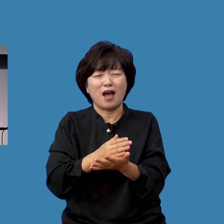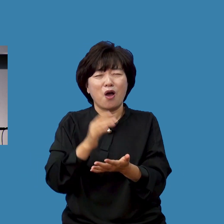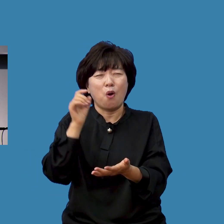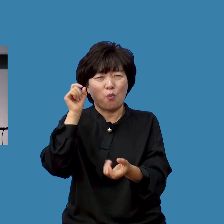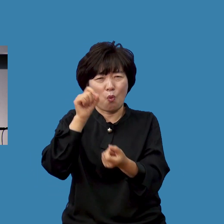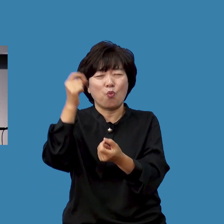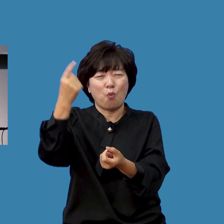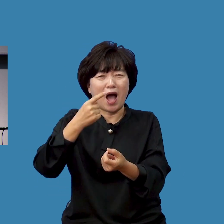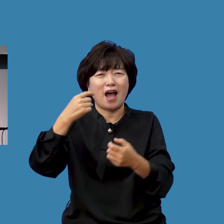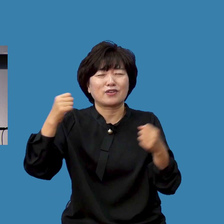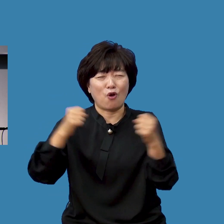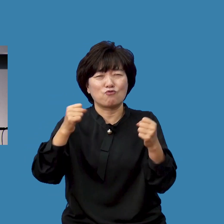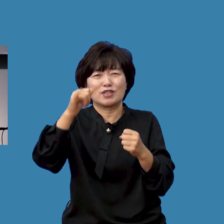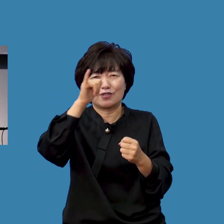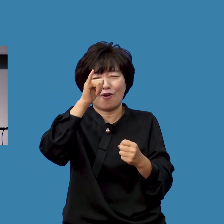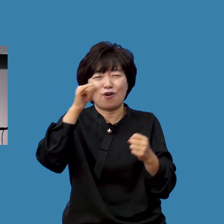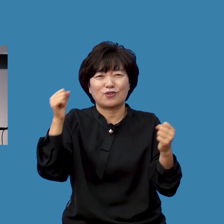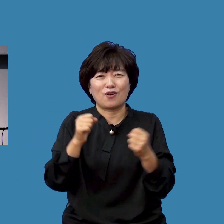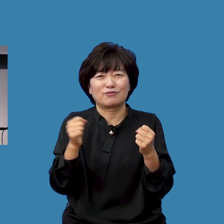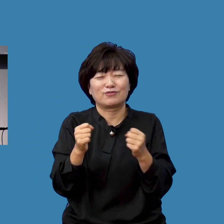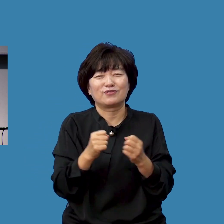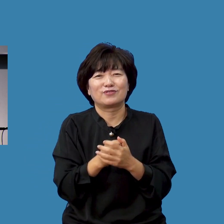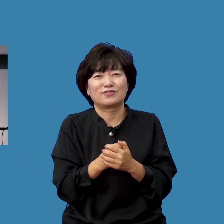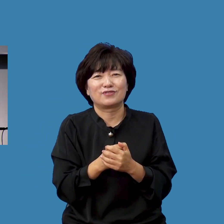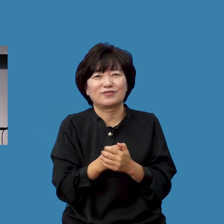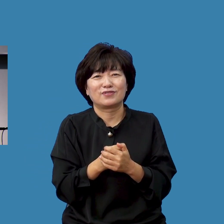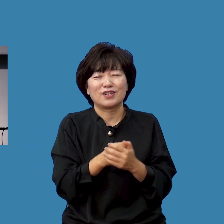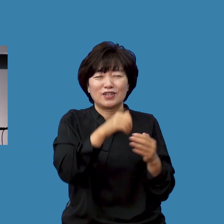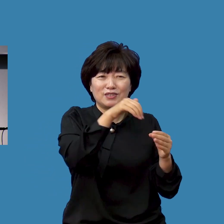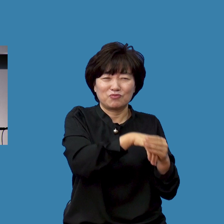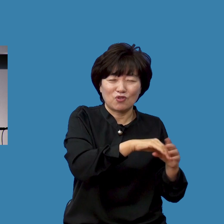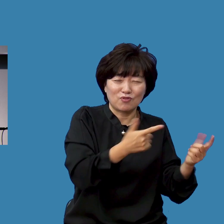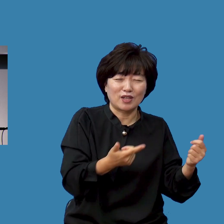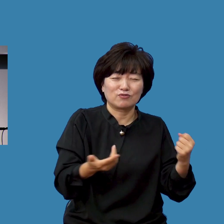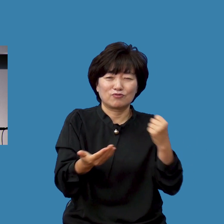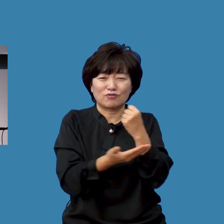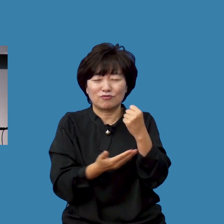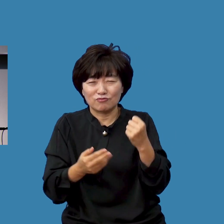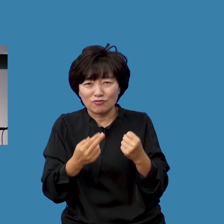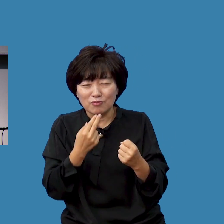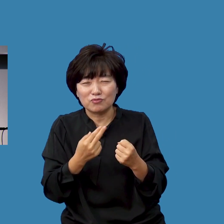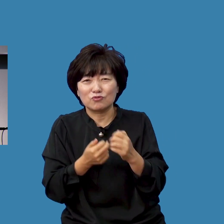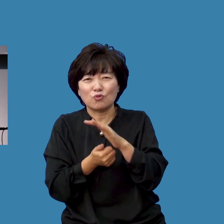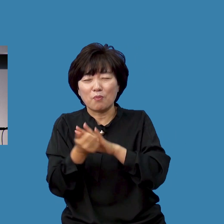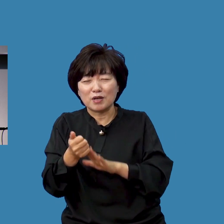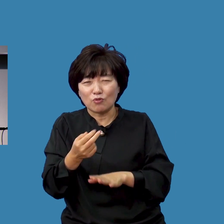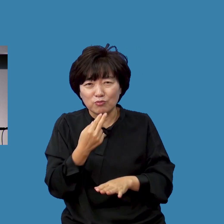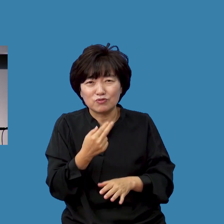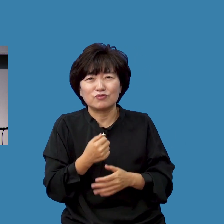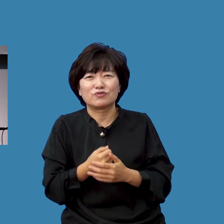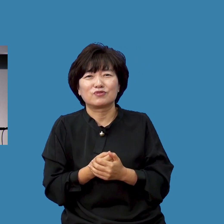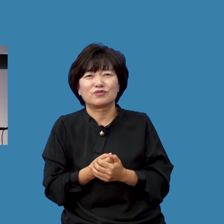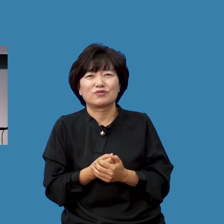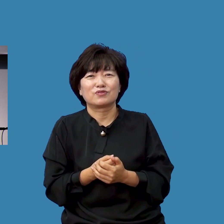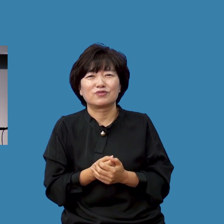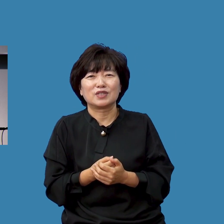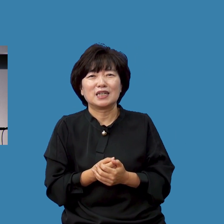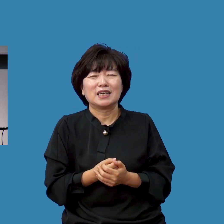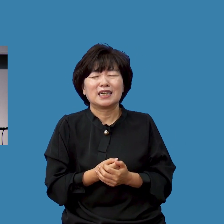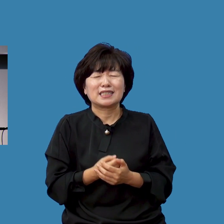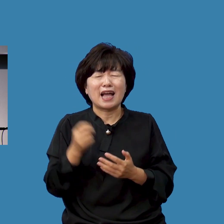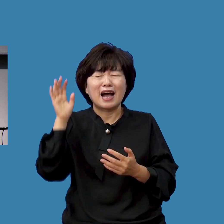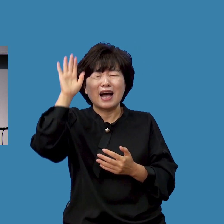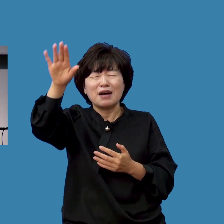걱정 마세요. 곧 있을 거예요. 이 겨울의 시즌은 심는 것도 아니고 거두는 것도 아니고 그렇다고 소망을 가지고 인내하는 것도